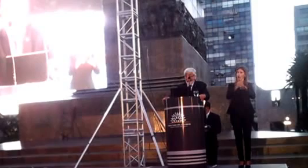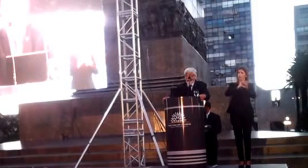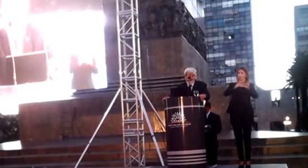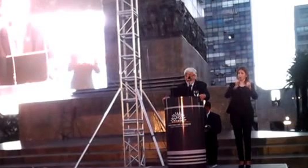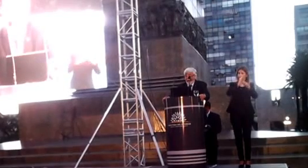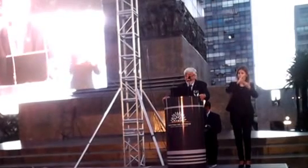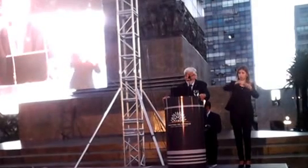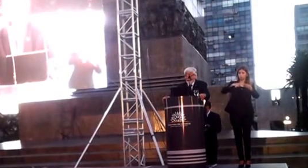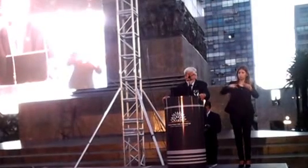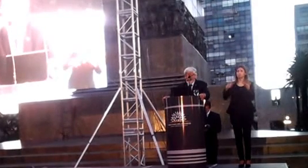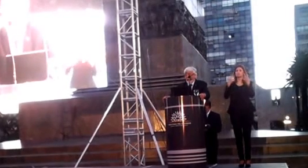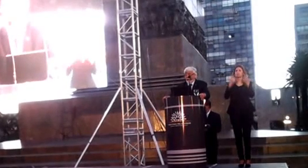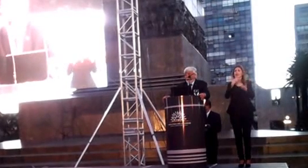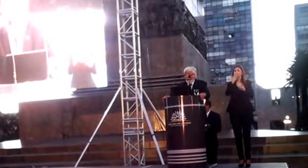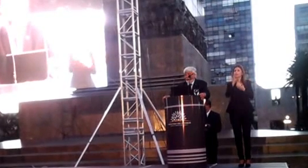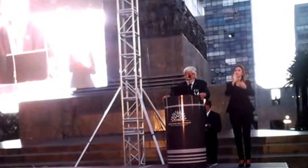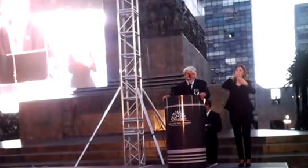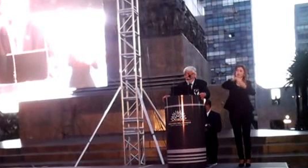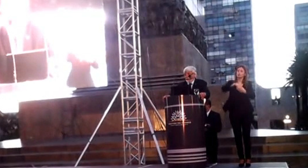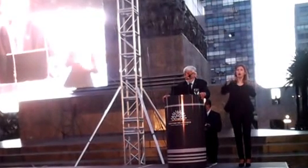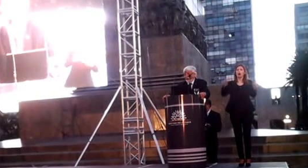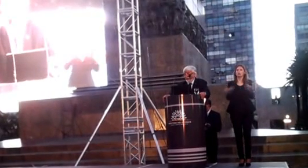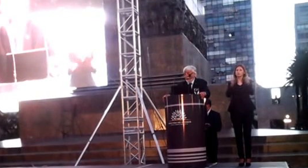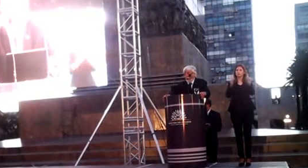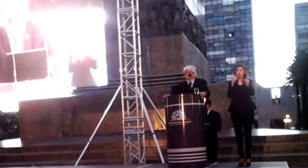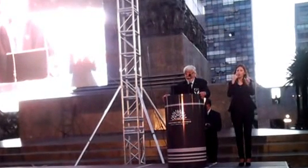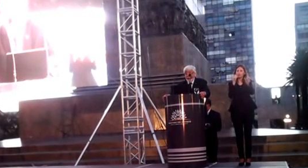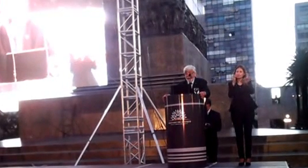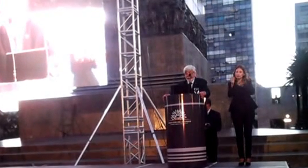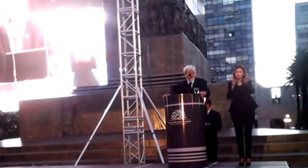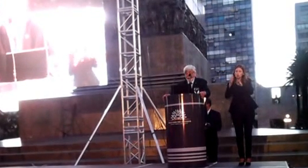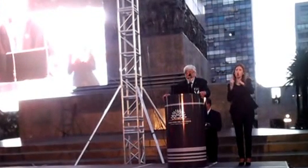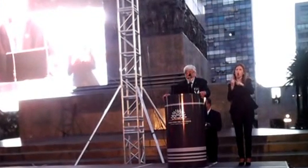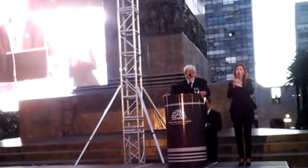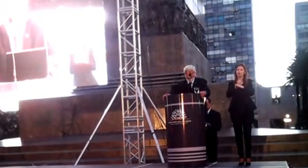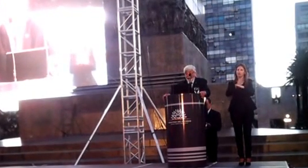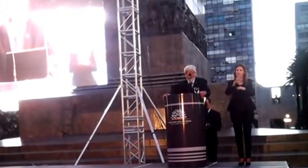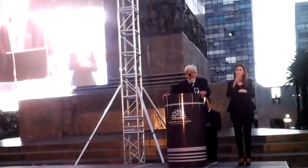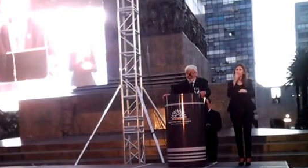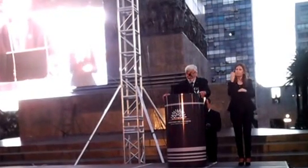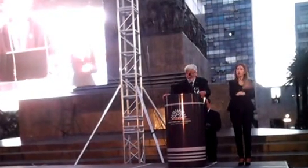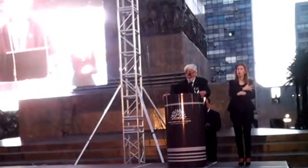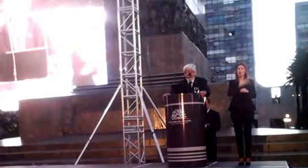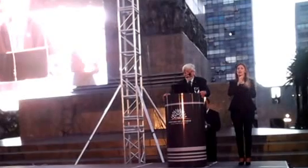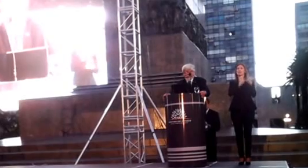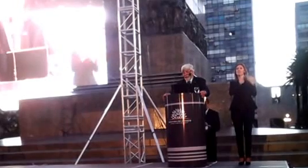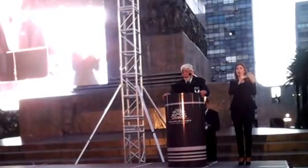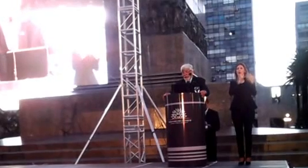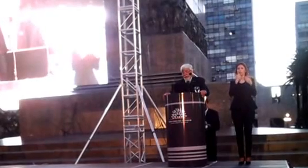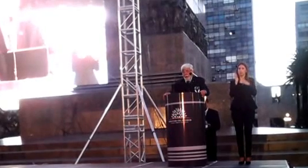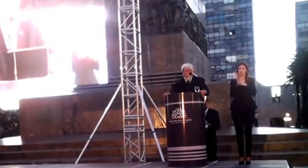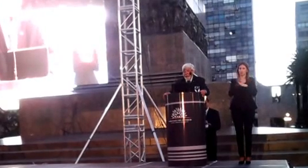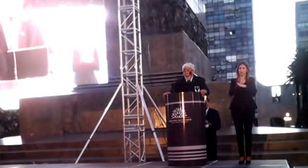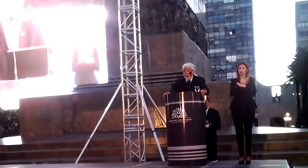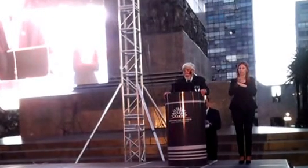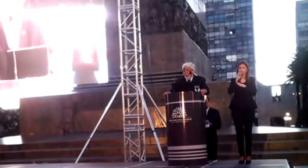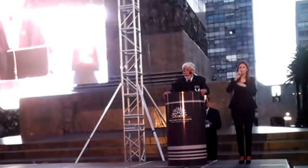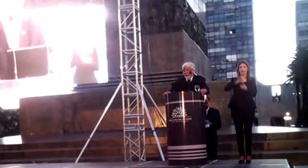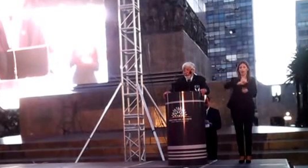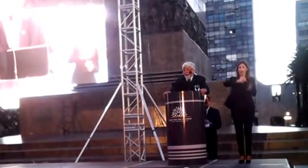que implica integrar la acción estratégica contra el delito y mejorar los niveles de seguridad, convirtiendo